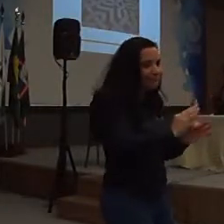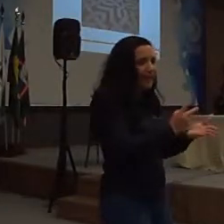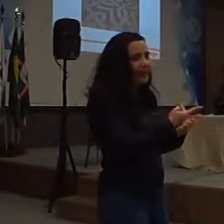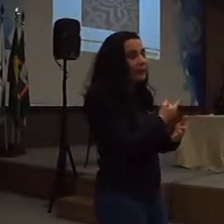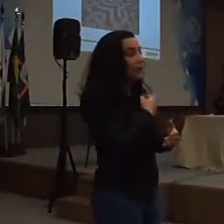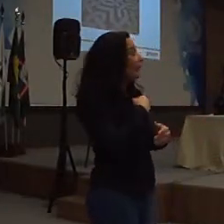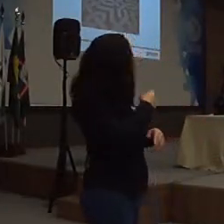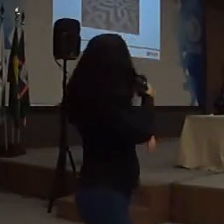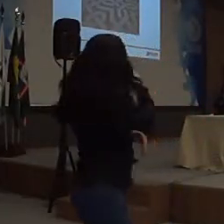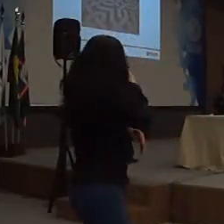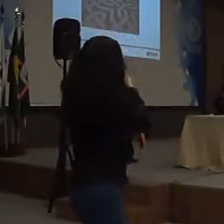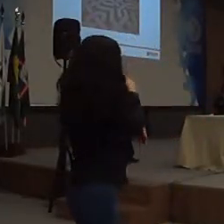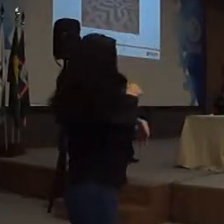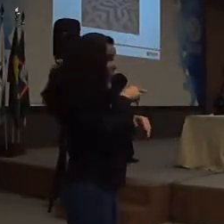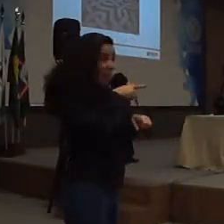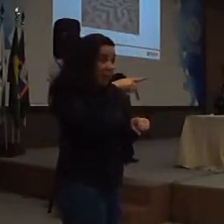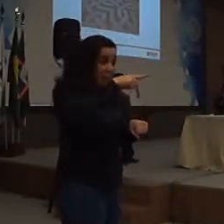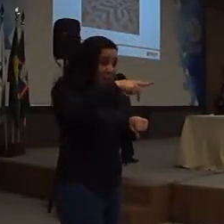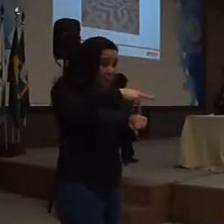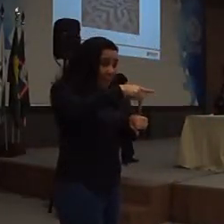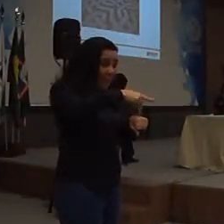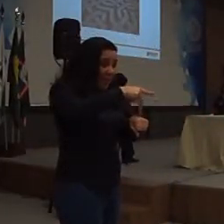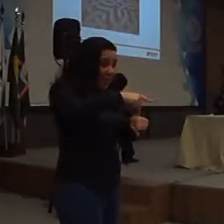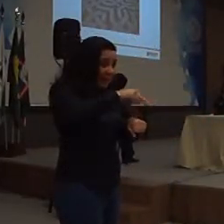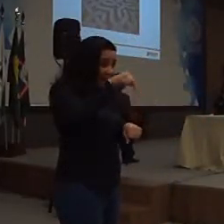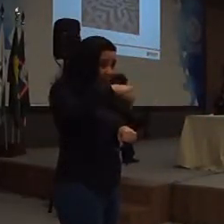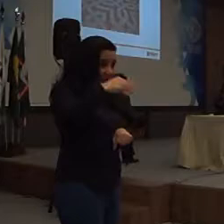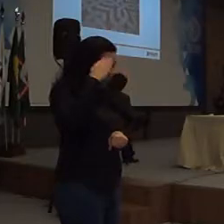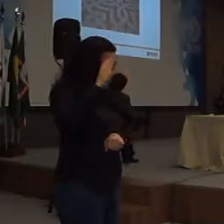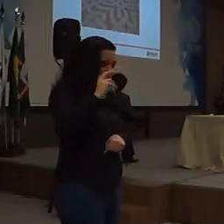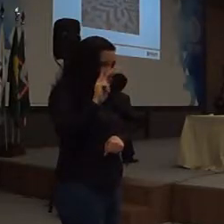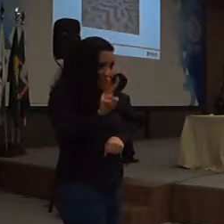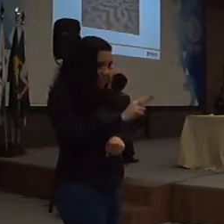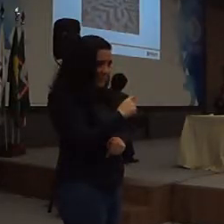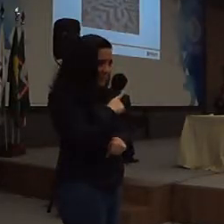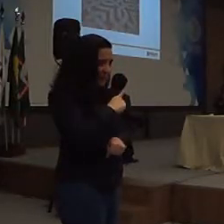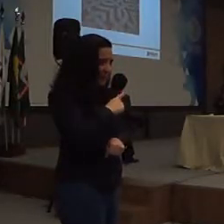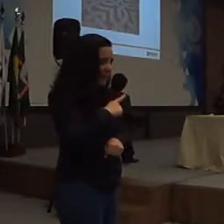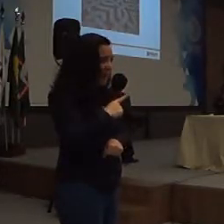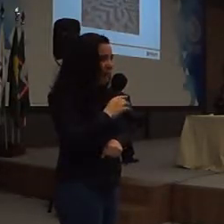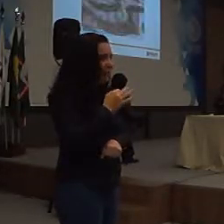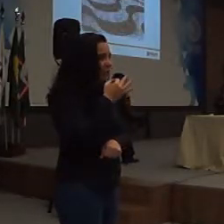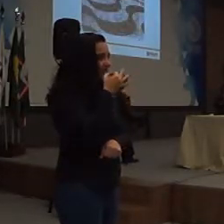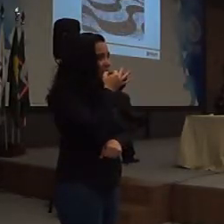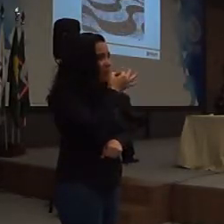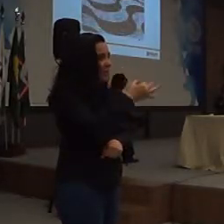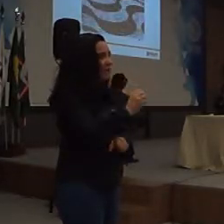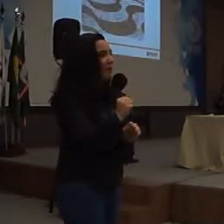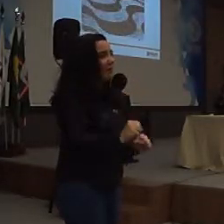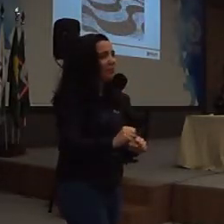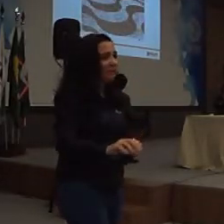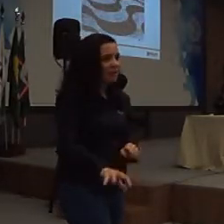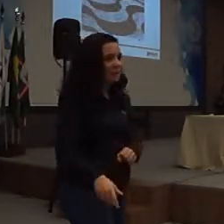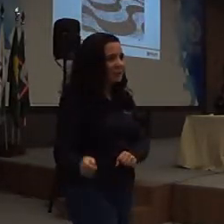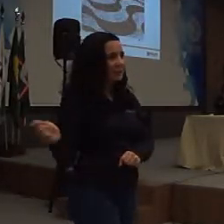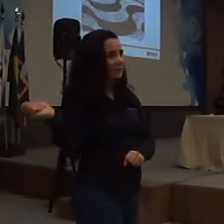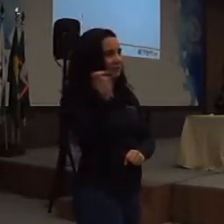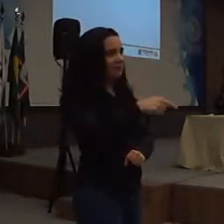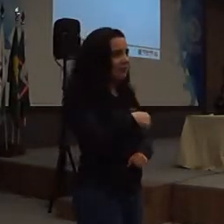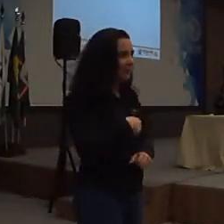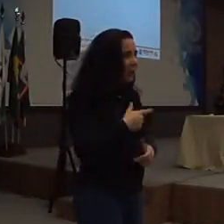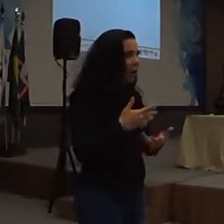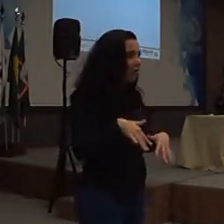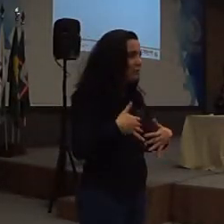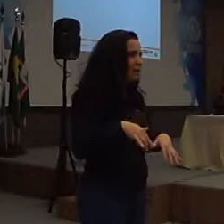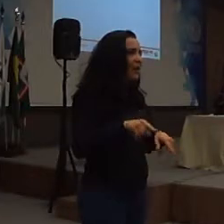qualquer pessoa, principalmente pessoa idosa, pessoa com baixa visão. Então, precisamos sair e largar